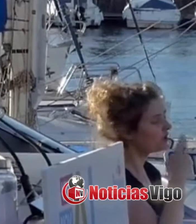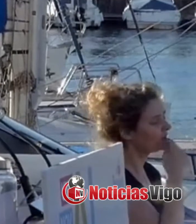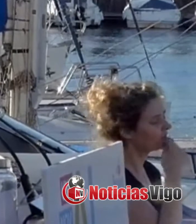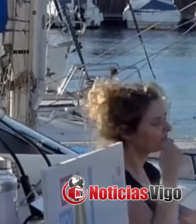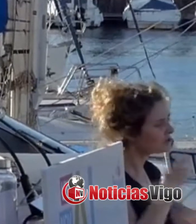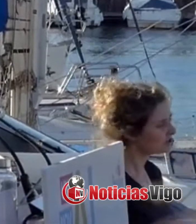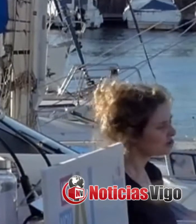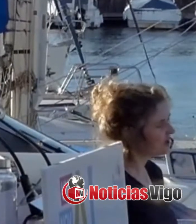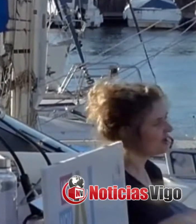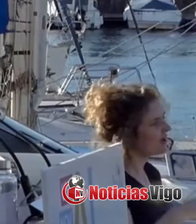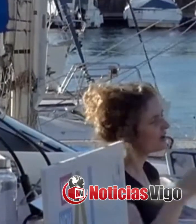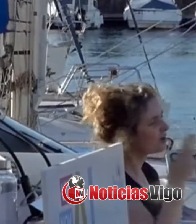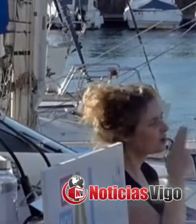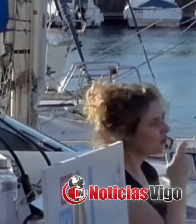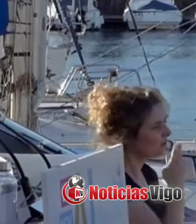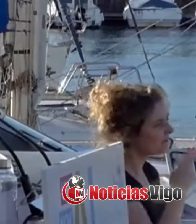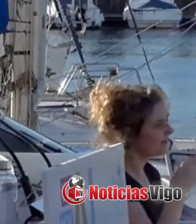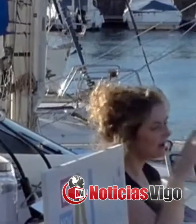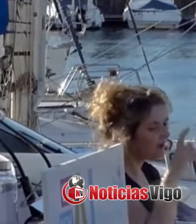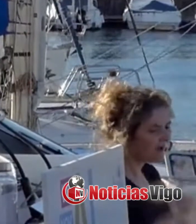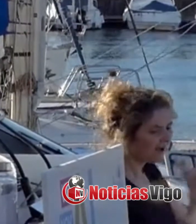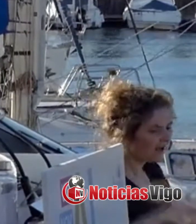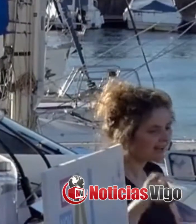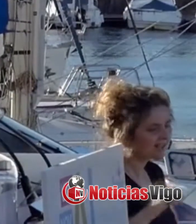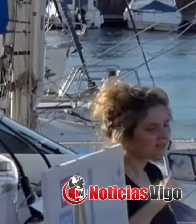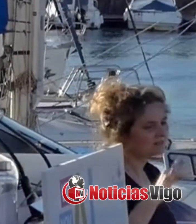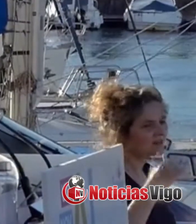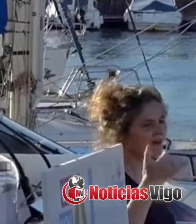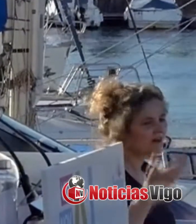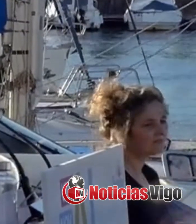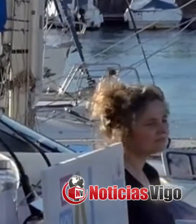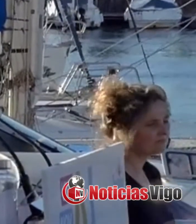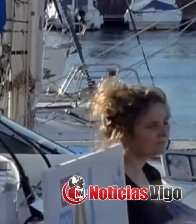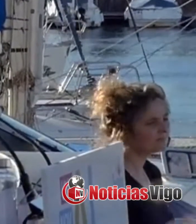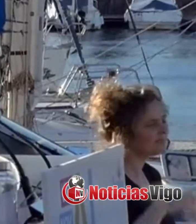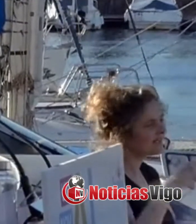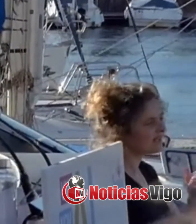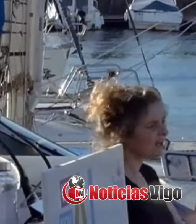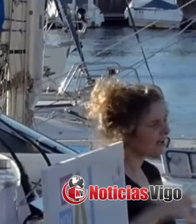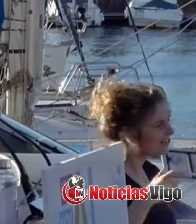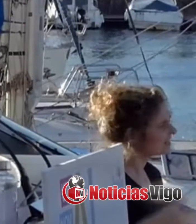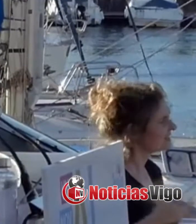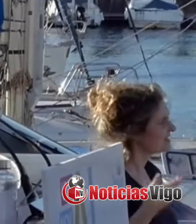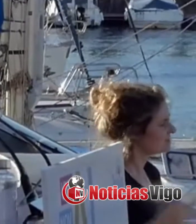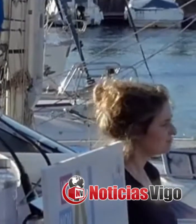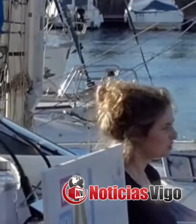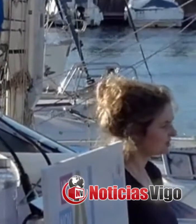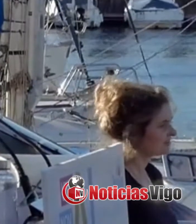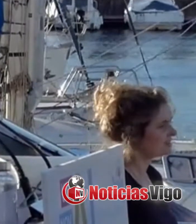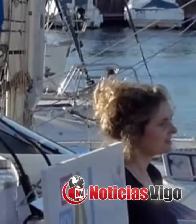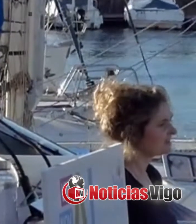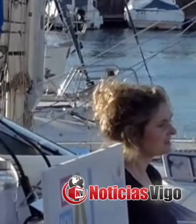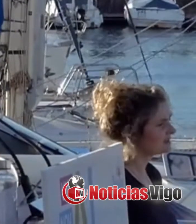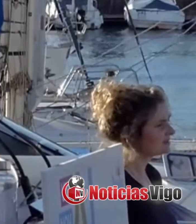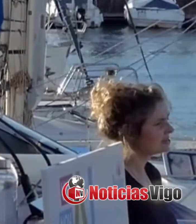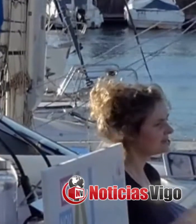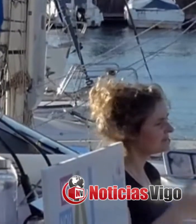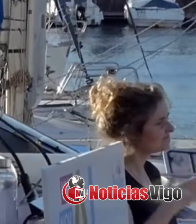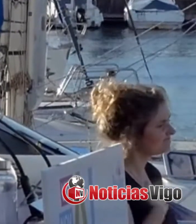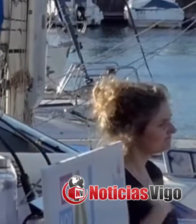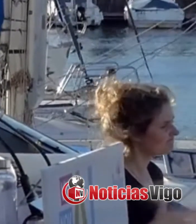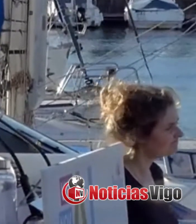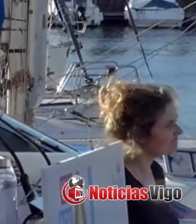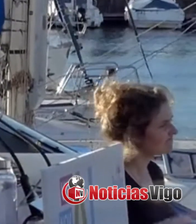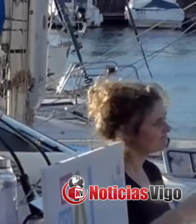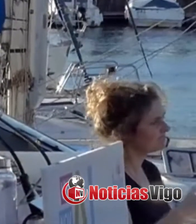compromiso hai xente imprescindível, xente verdadeiramente importante, a nosa